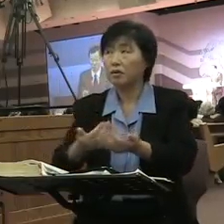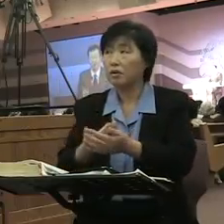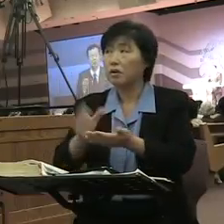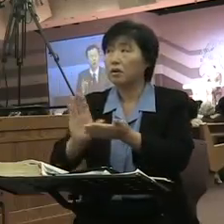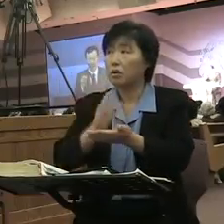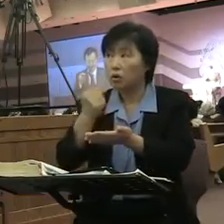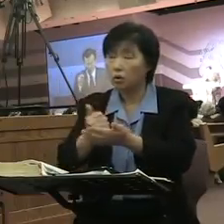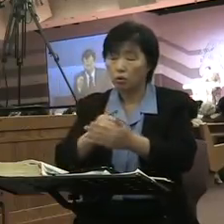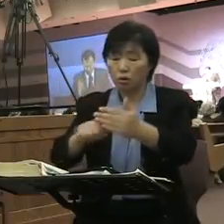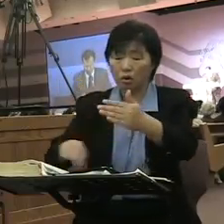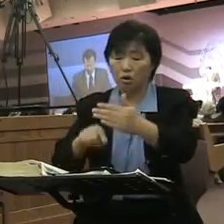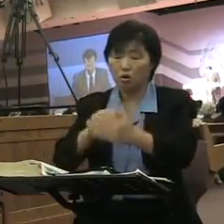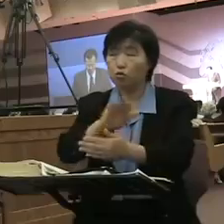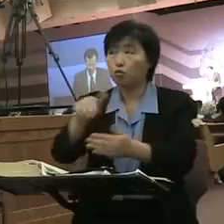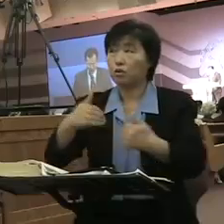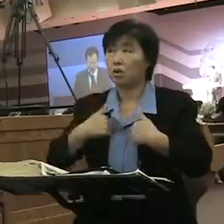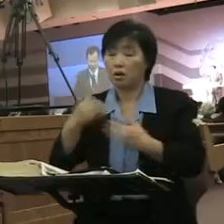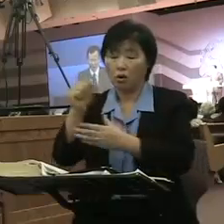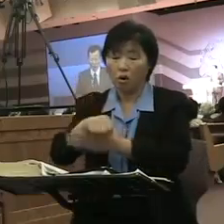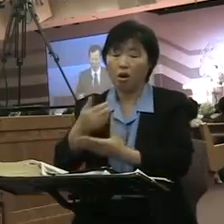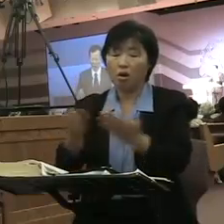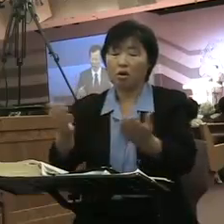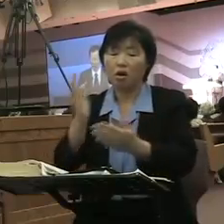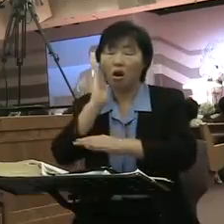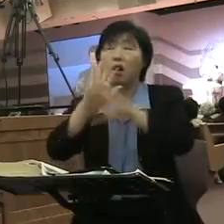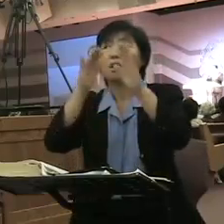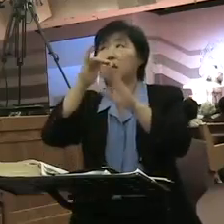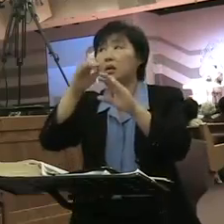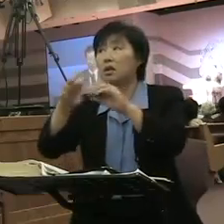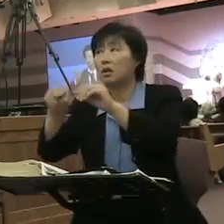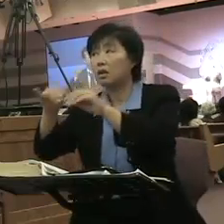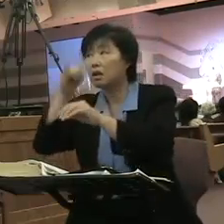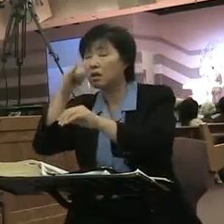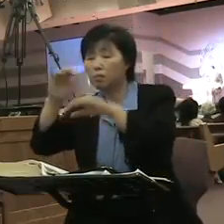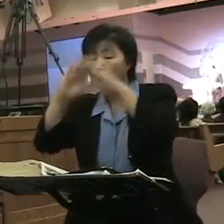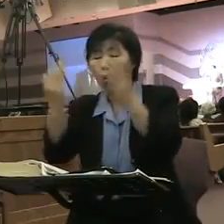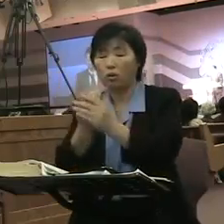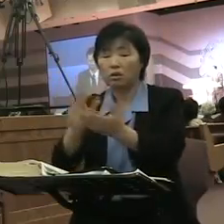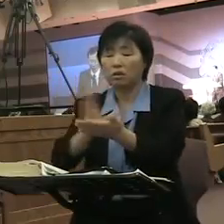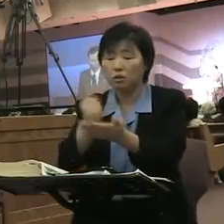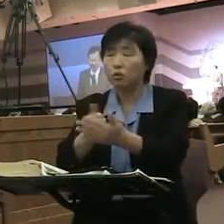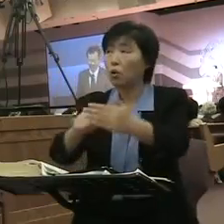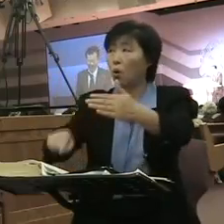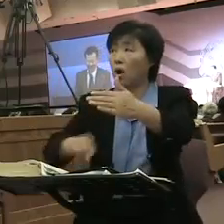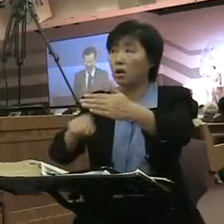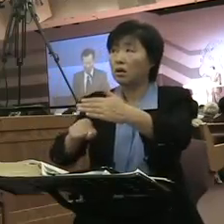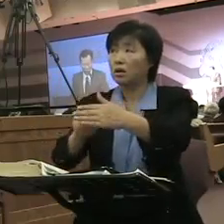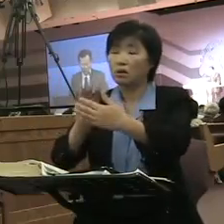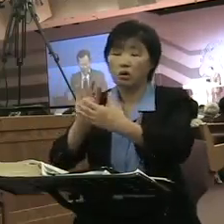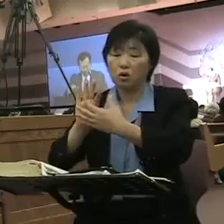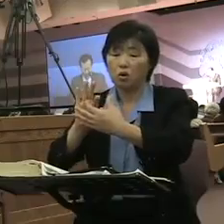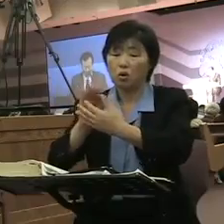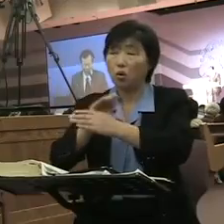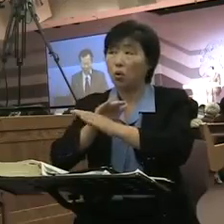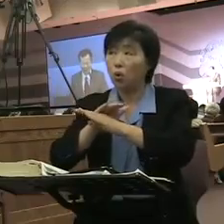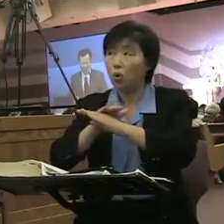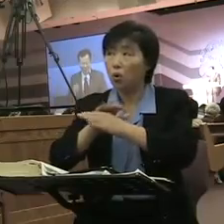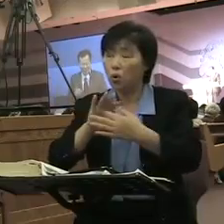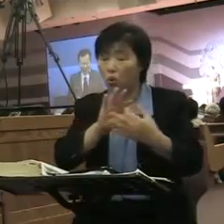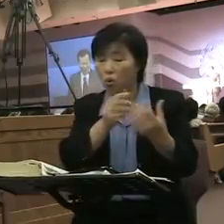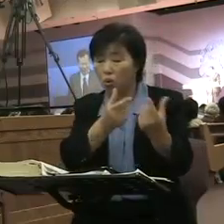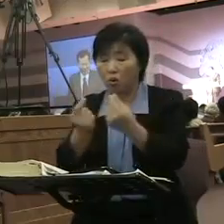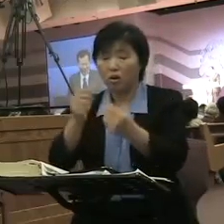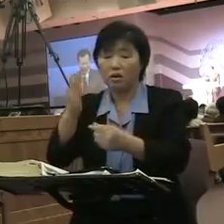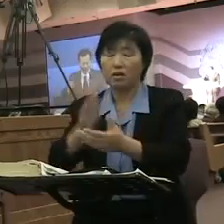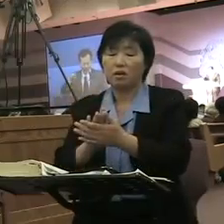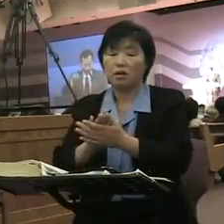기뻐하시는 뜻을 우리에게 허락하셨다. 하늘에 있는 것과 땅에 있는 모든 것을 그리스도 안에서 통일되게 하셨다. 주님 안에서 우리가 하나님의